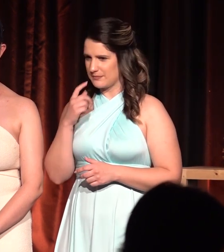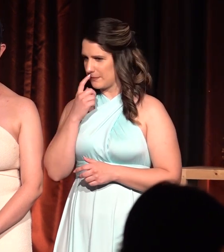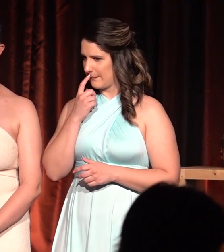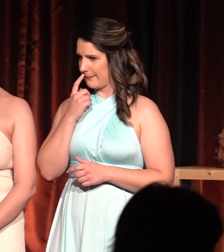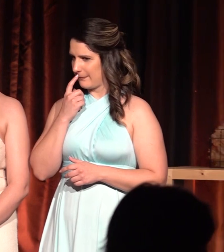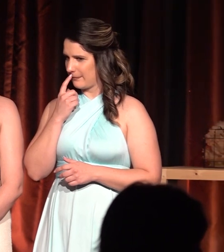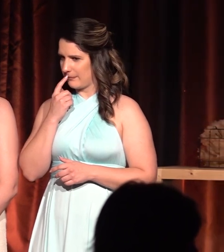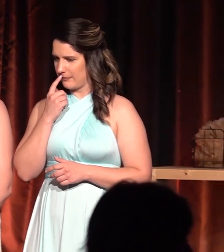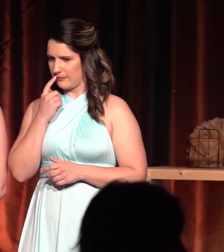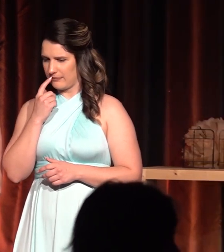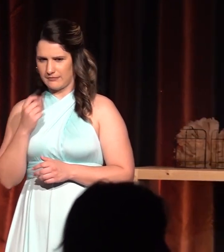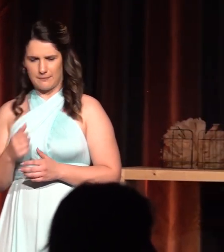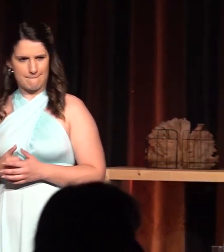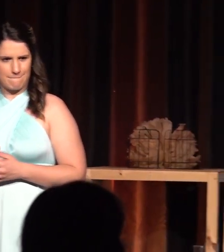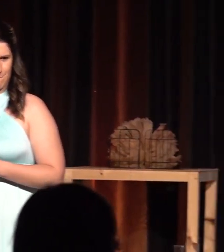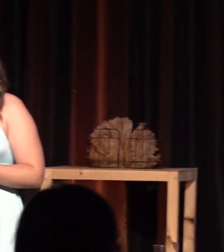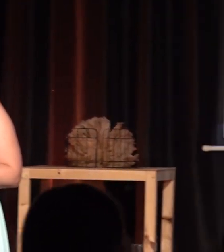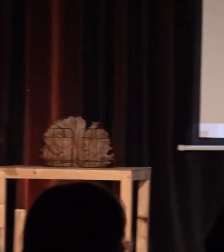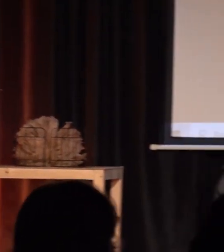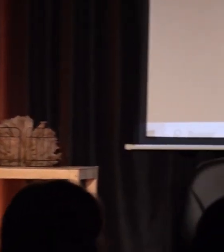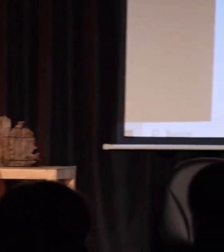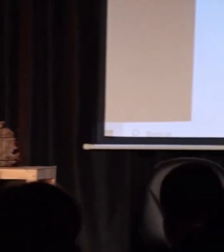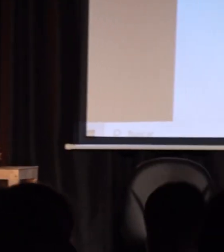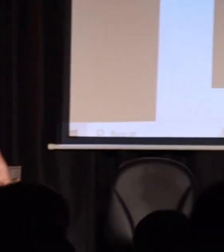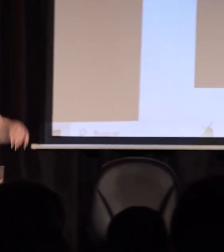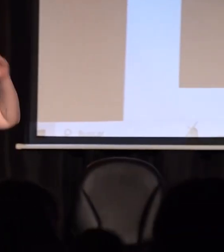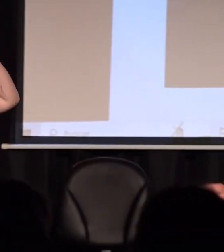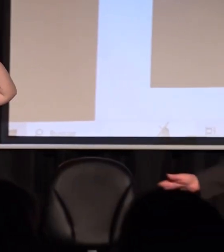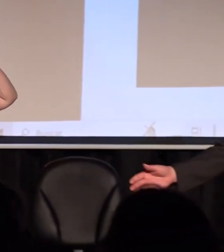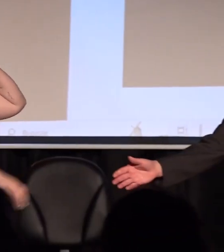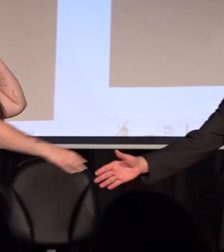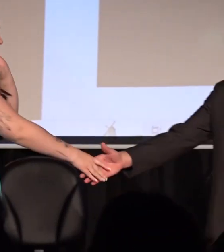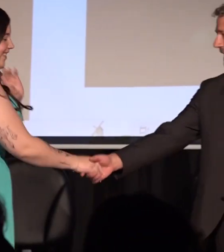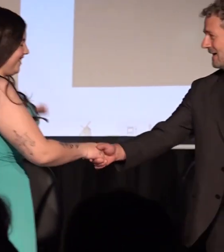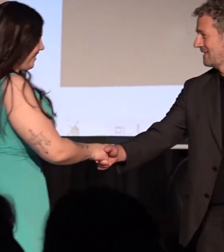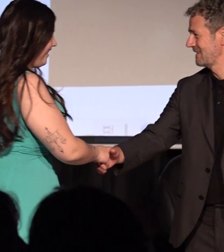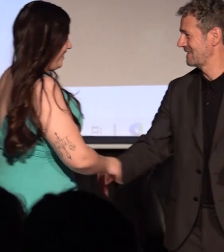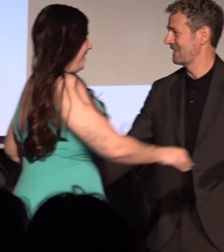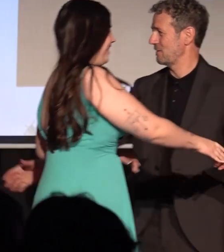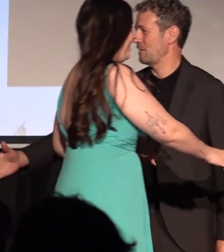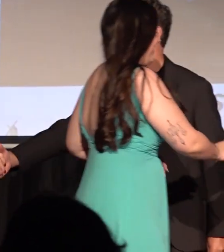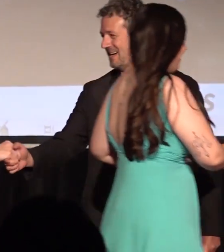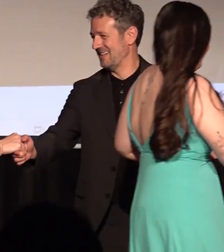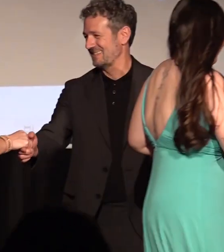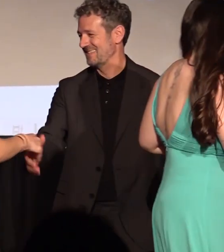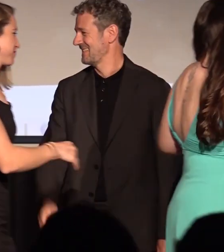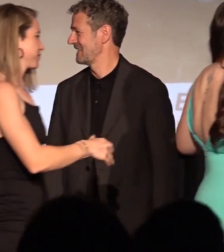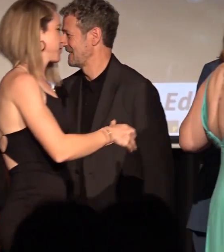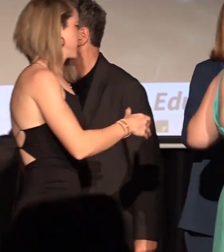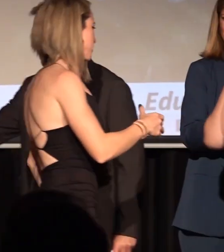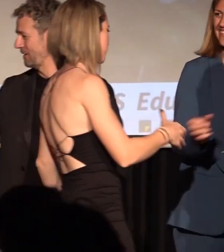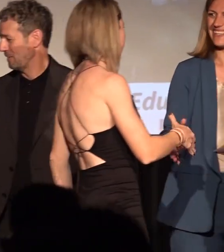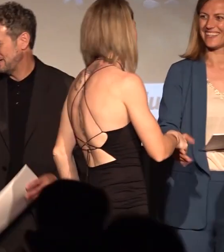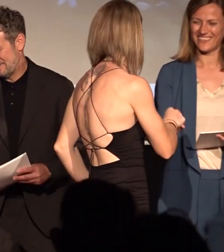Martín, Maria Martínez, Covadonga Mir, Anna Montañés, Gemma Pedroche, Josep Maria